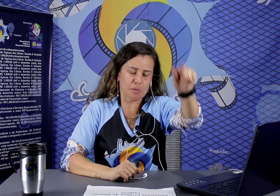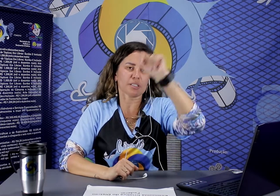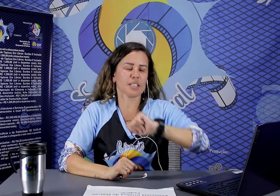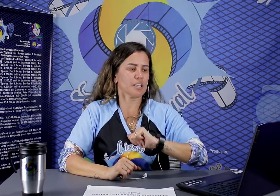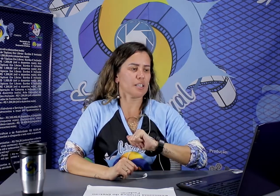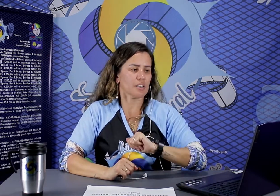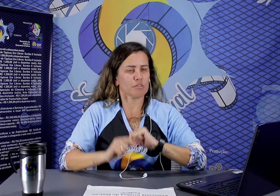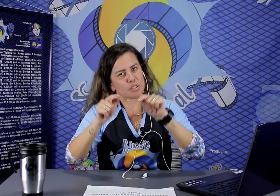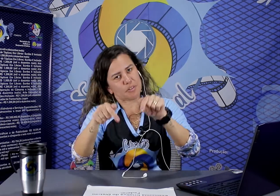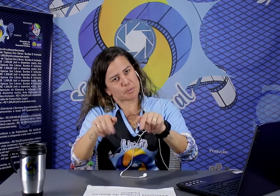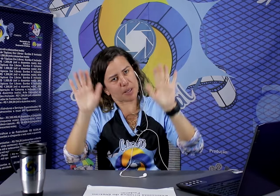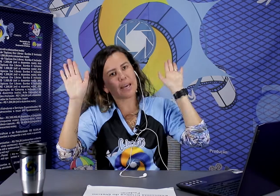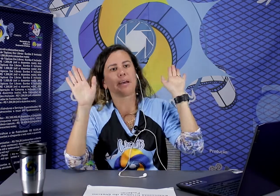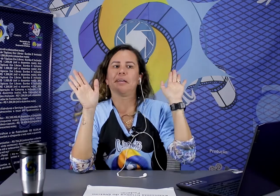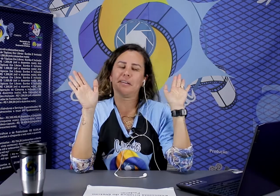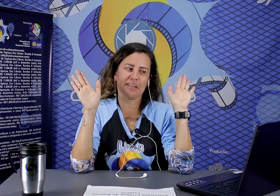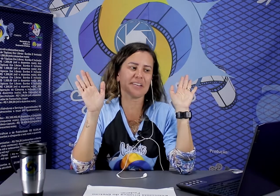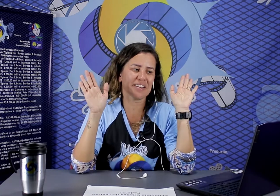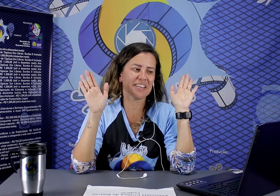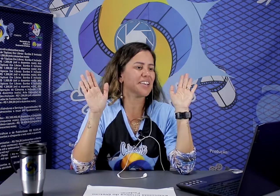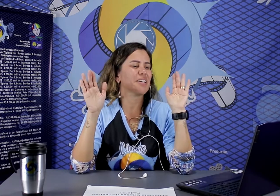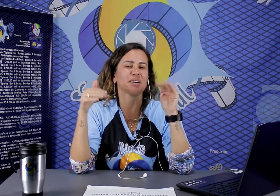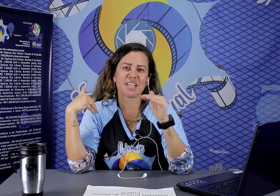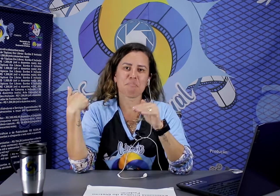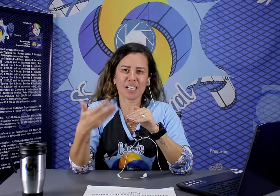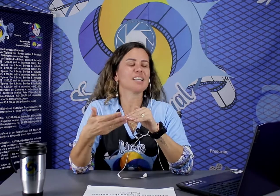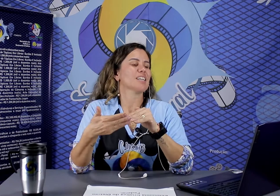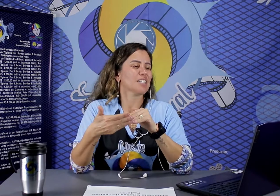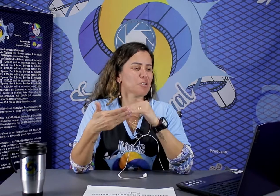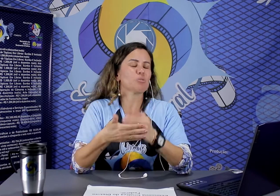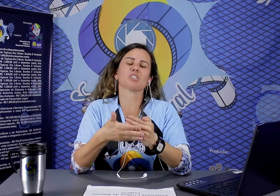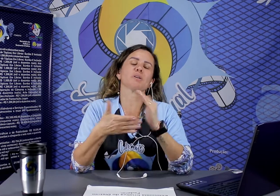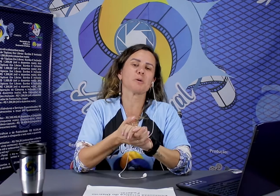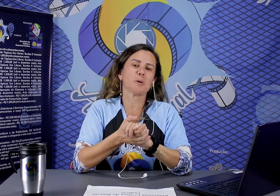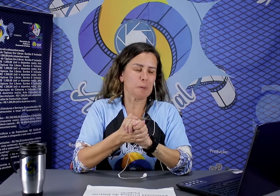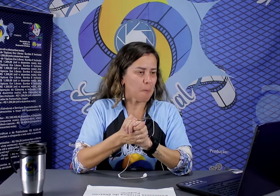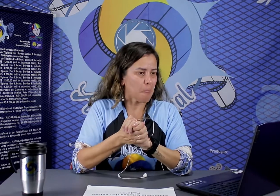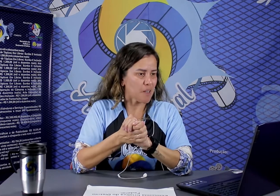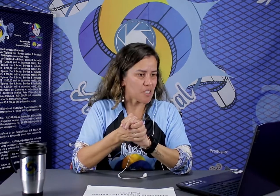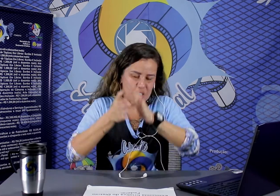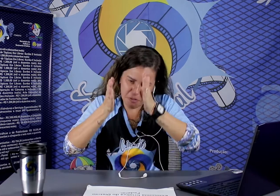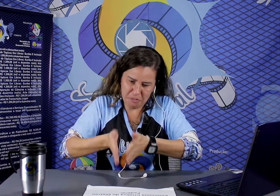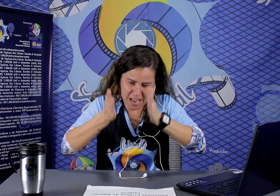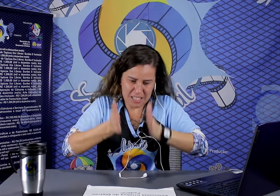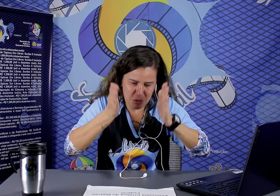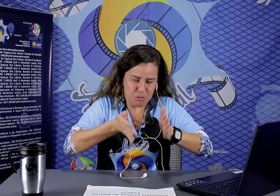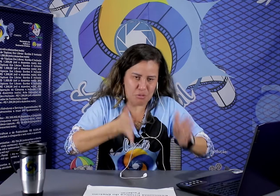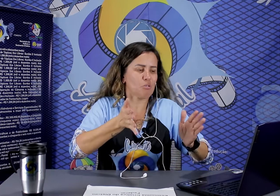daí. Você faz porque quer. Mas a mãe nunca te explicou, de fato, como